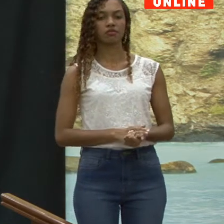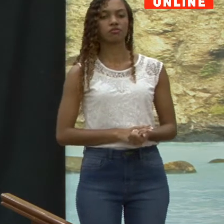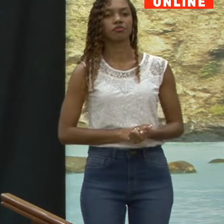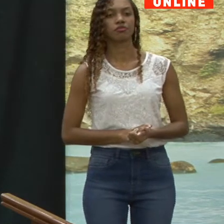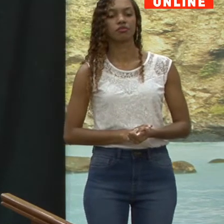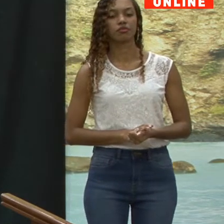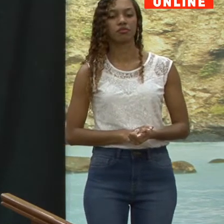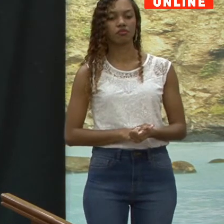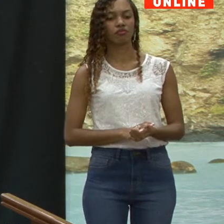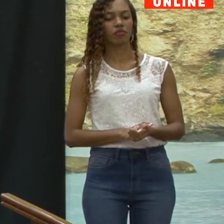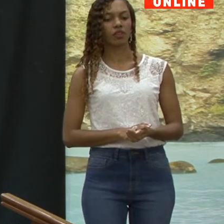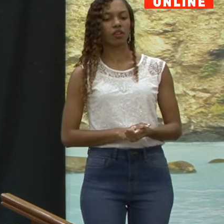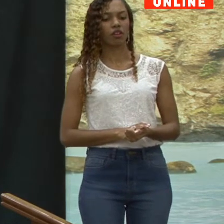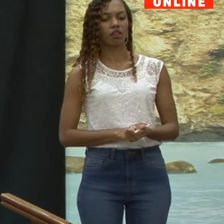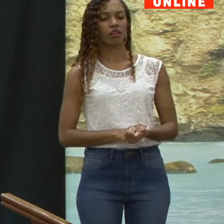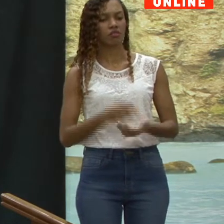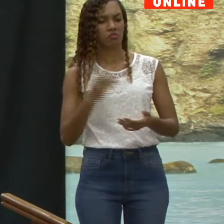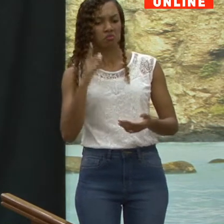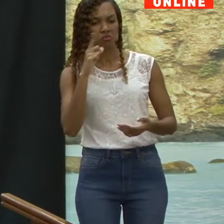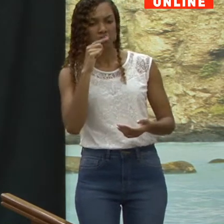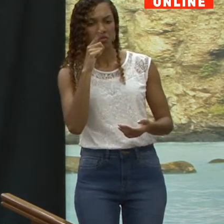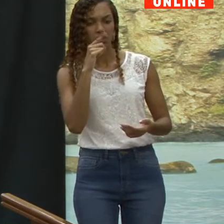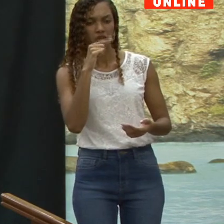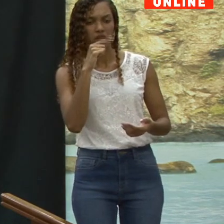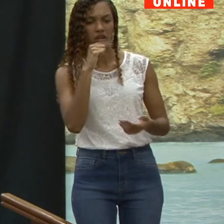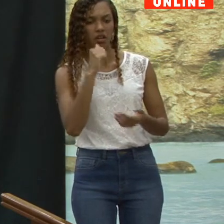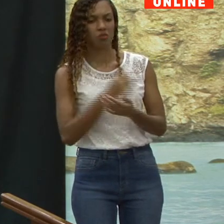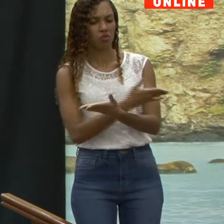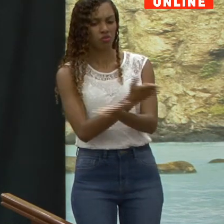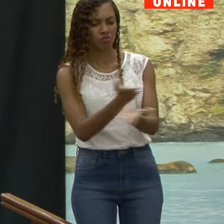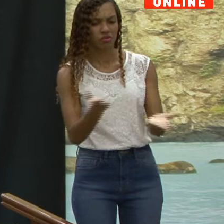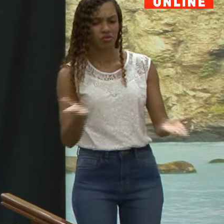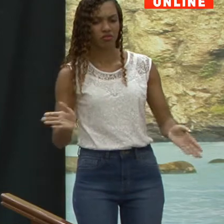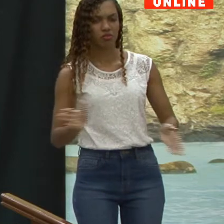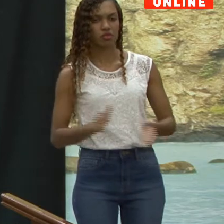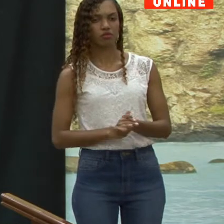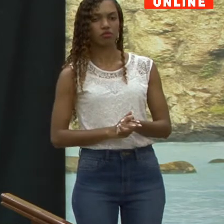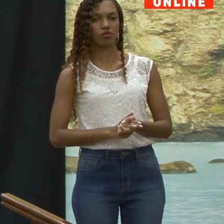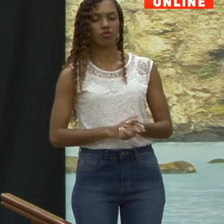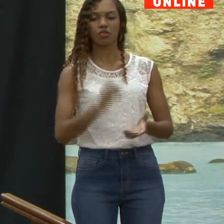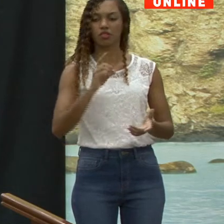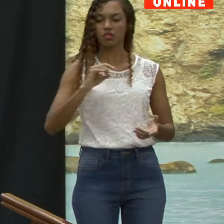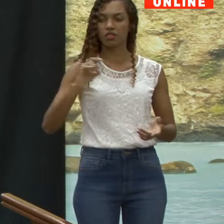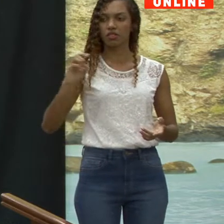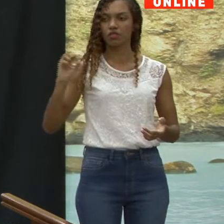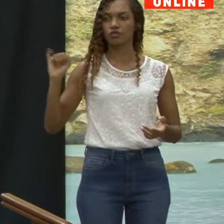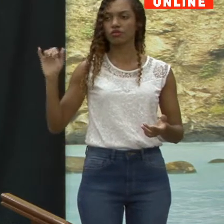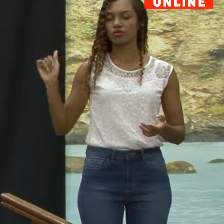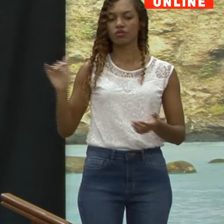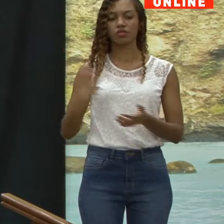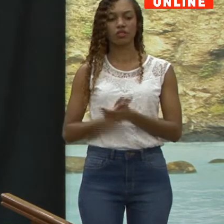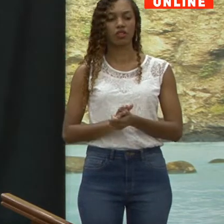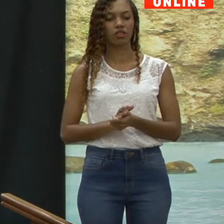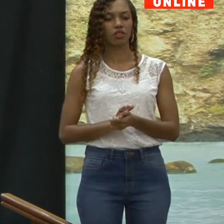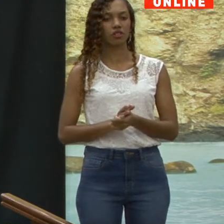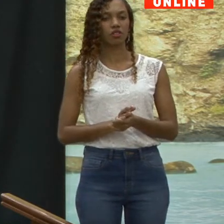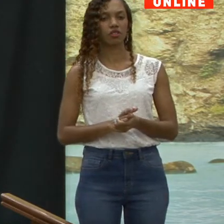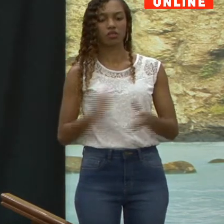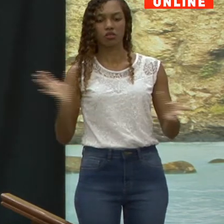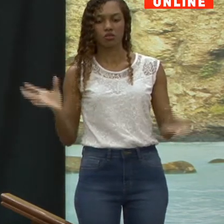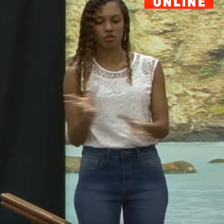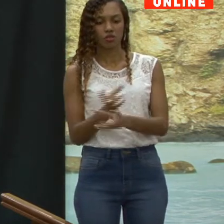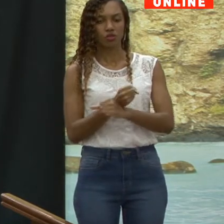água no ribeiro de Querite, cada dia parece que a água sumia. Um dia